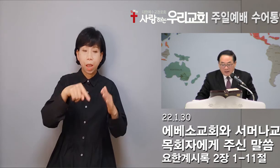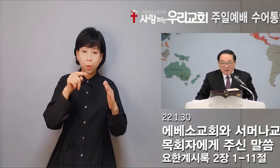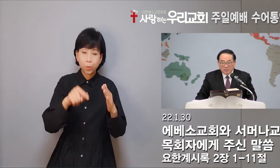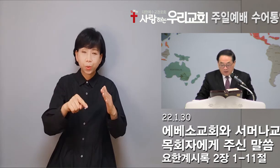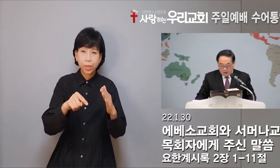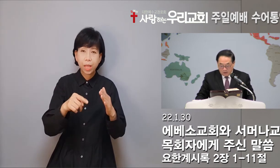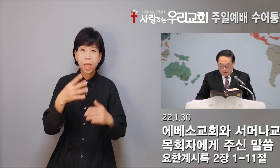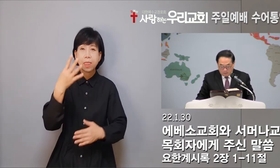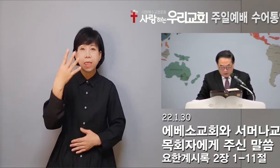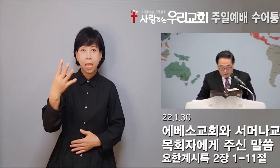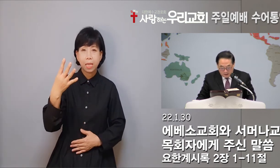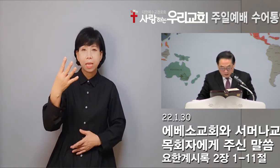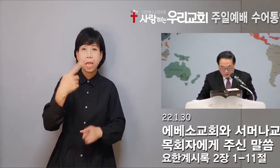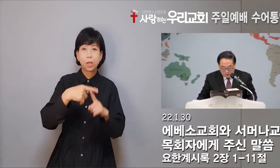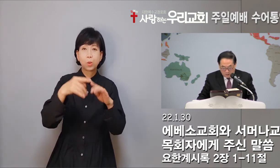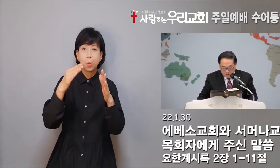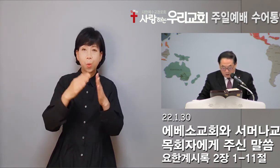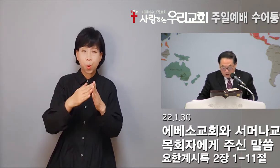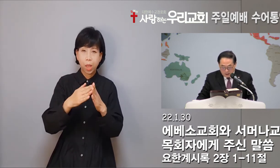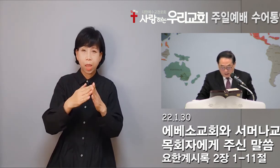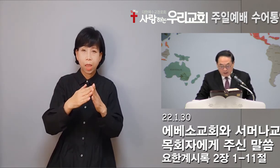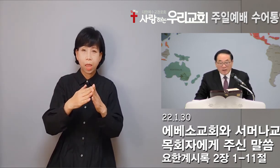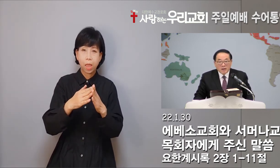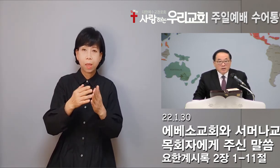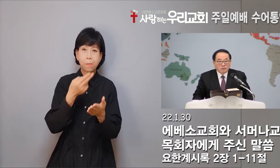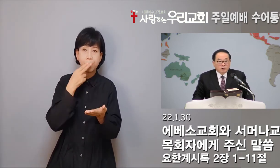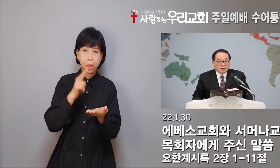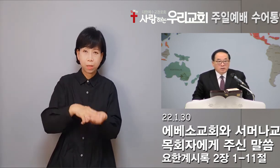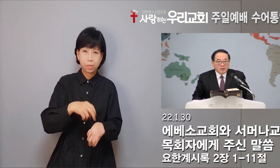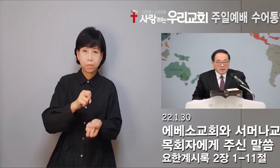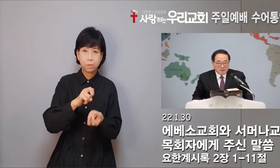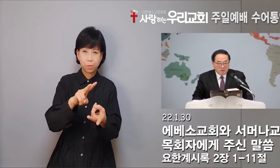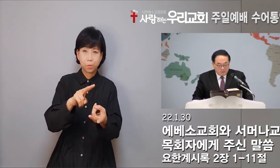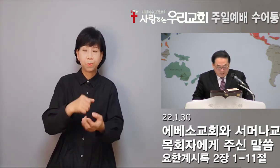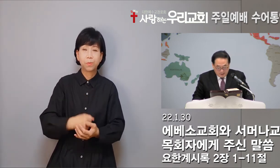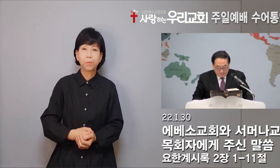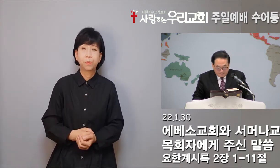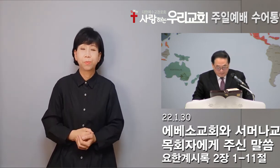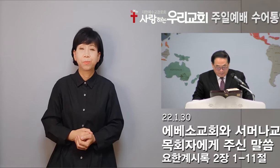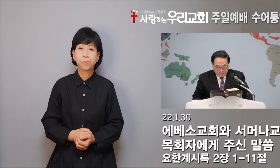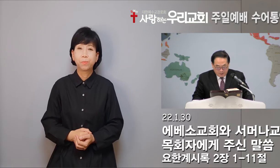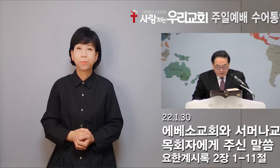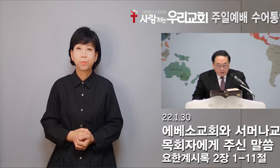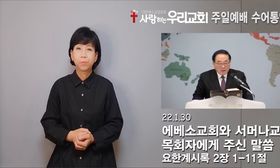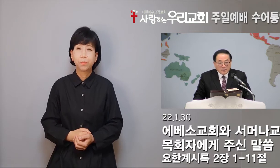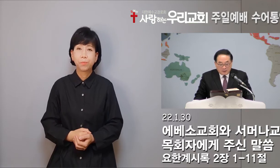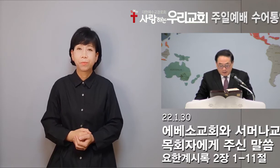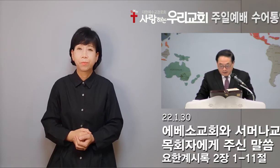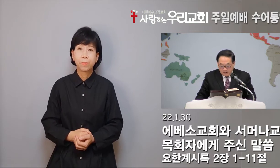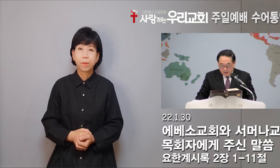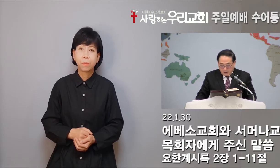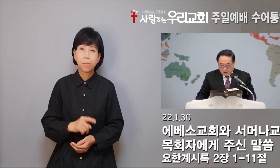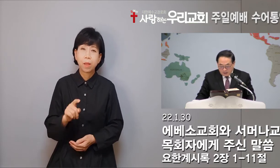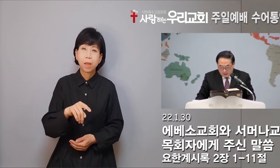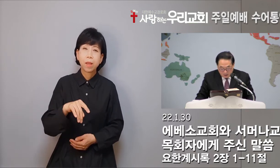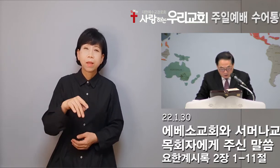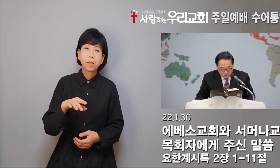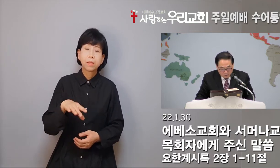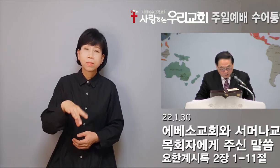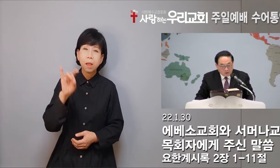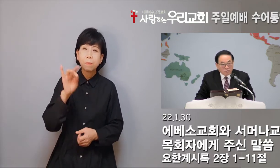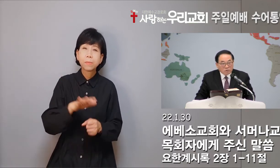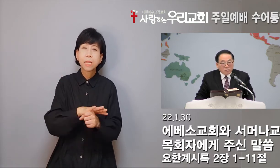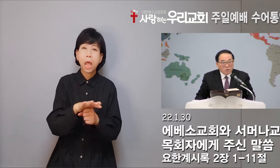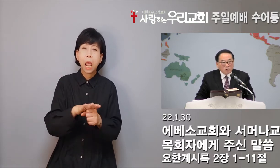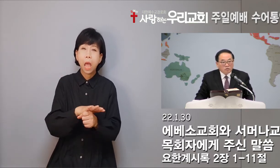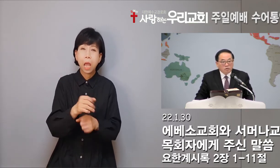서머나, 버가모, 두아디라 교회 목회자에게 주시는 말씀입니다. 그것은 첫사랑의